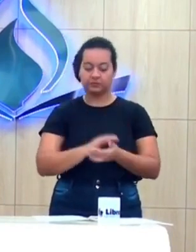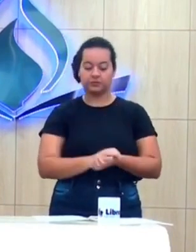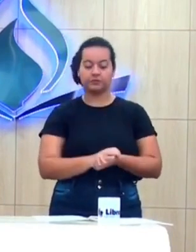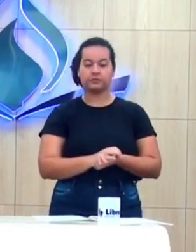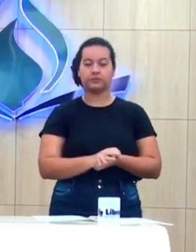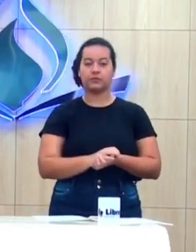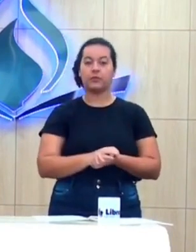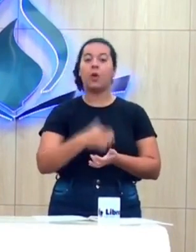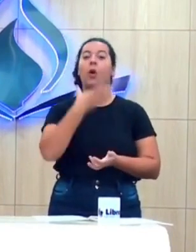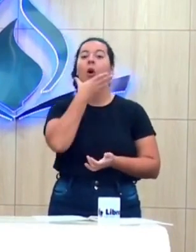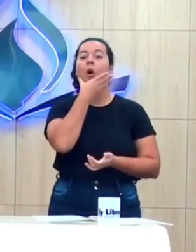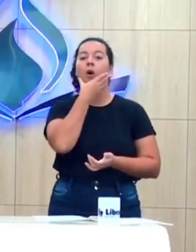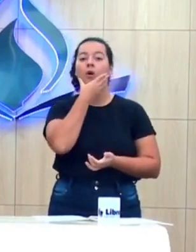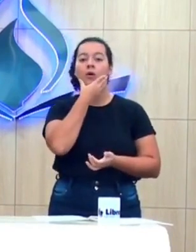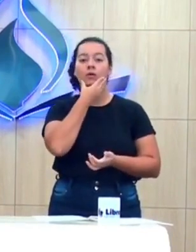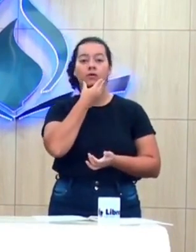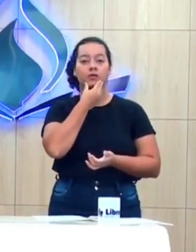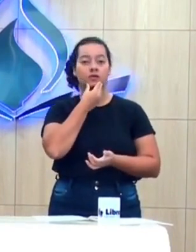Homem